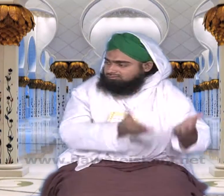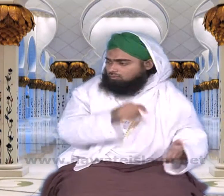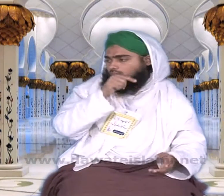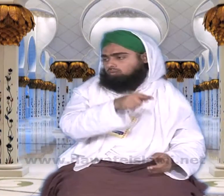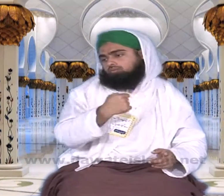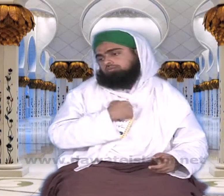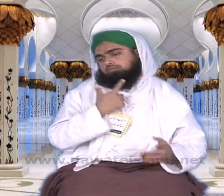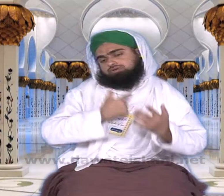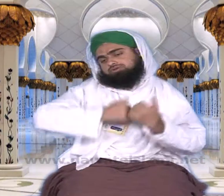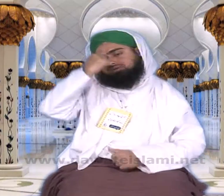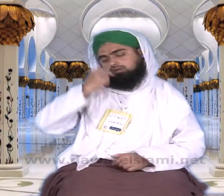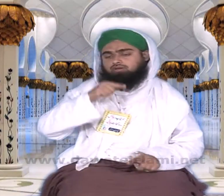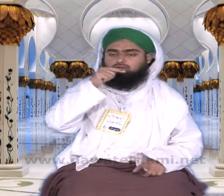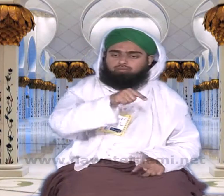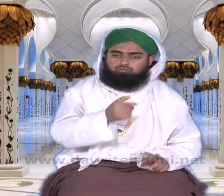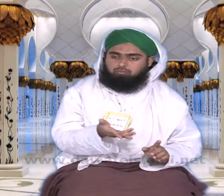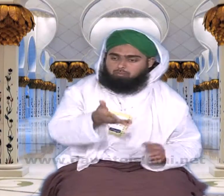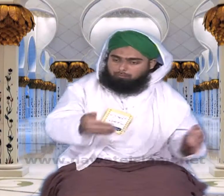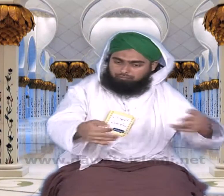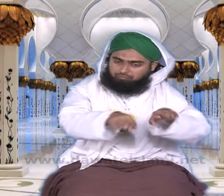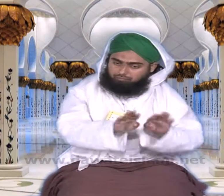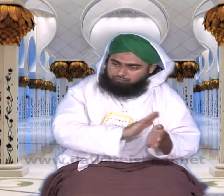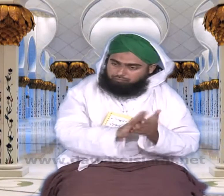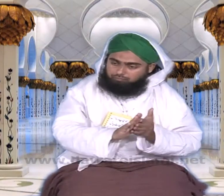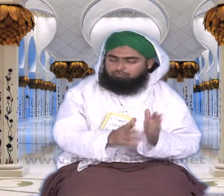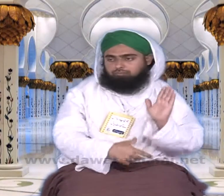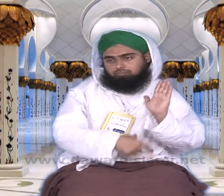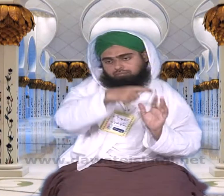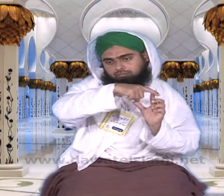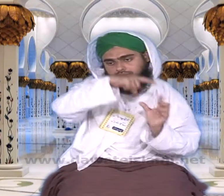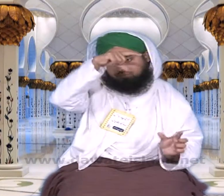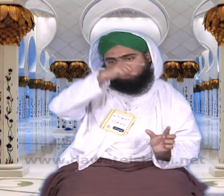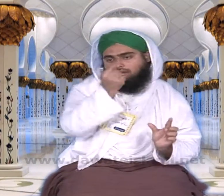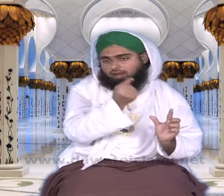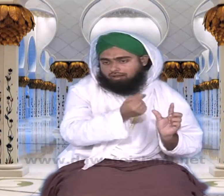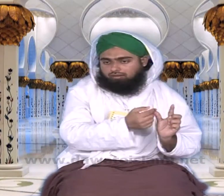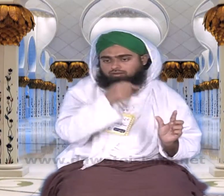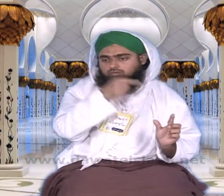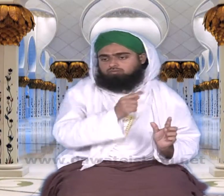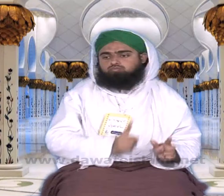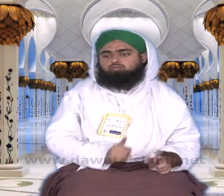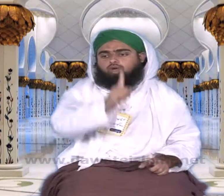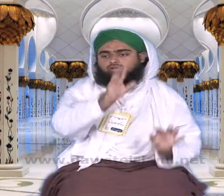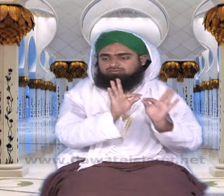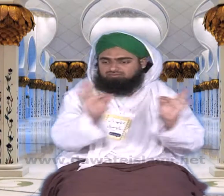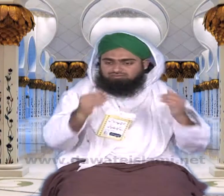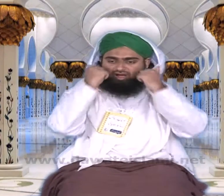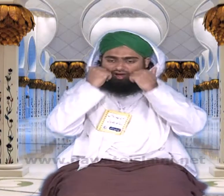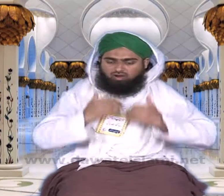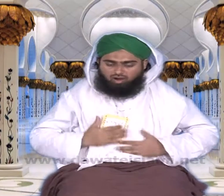یہ قطبہ آوے نہ کرنا کہ زندگی کا وہ شخص کیسے چائن پاسکتا ہے